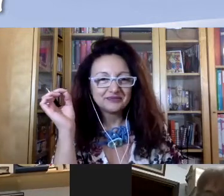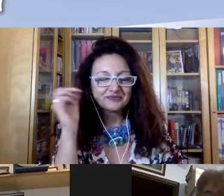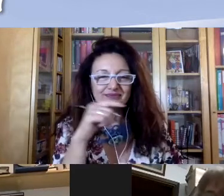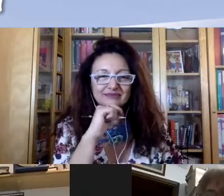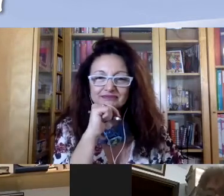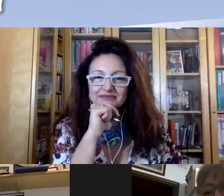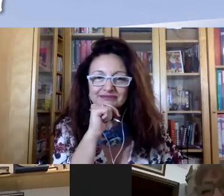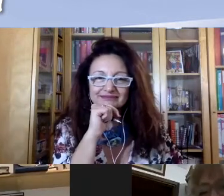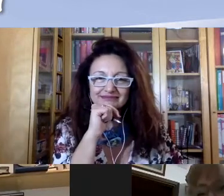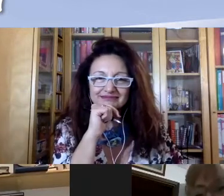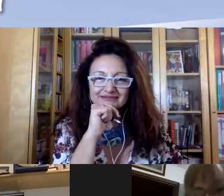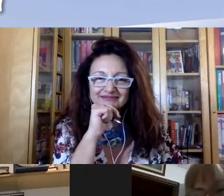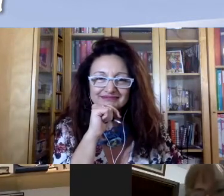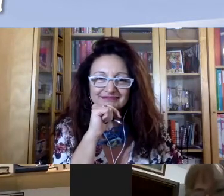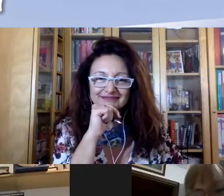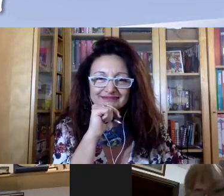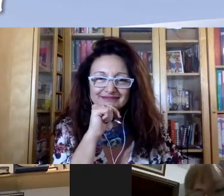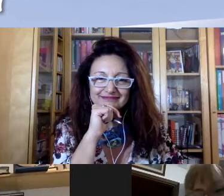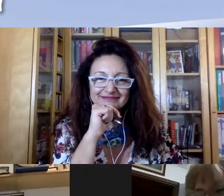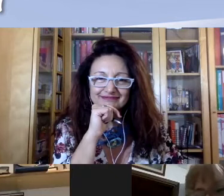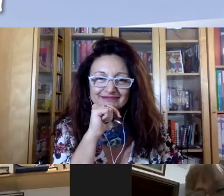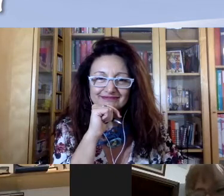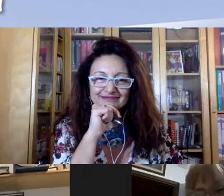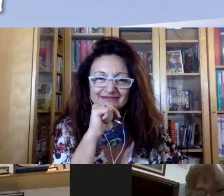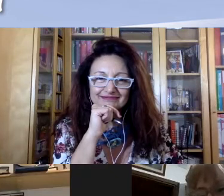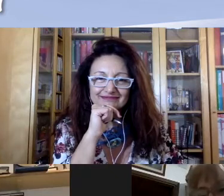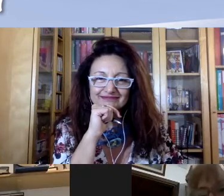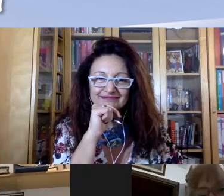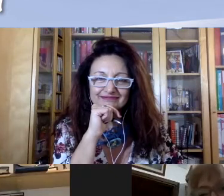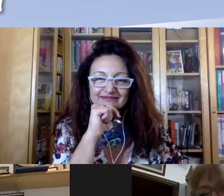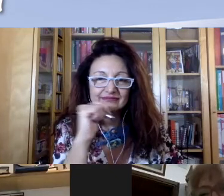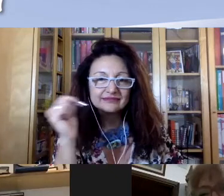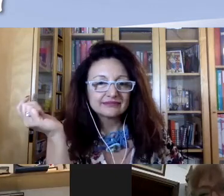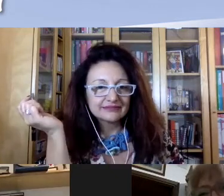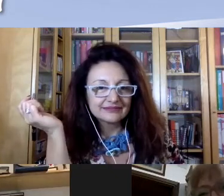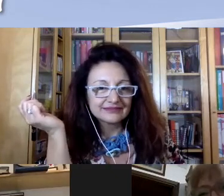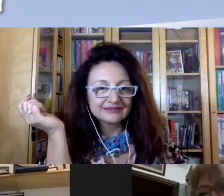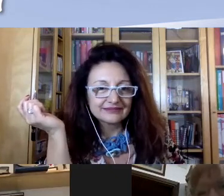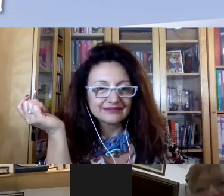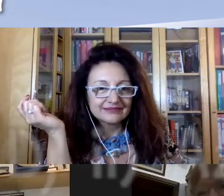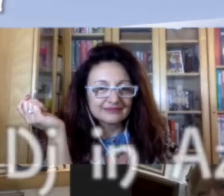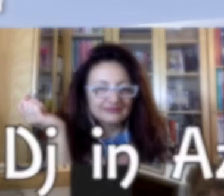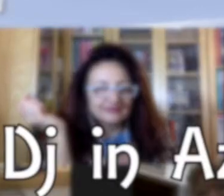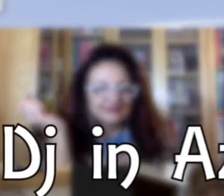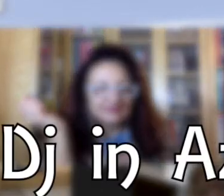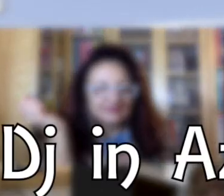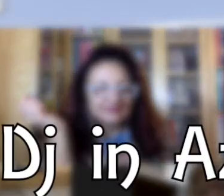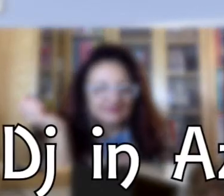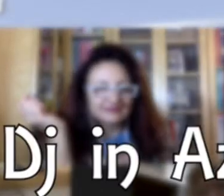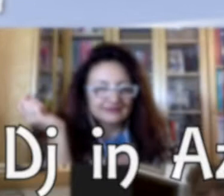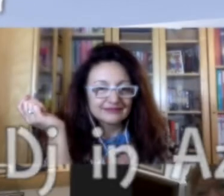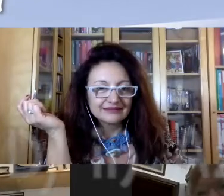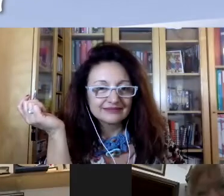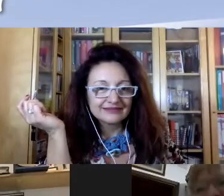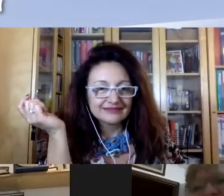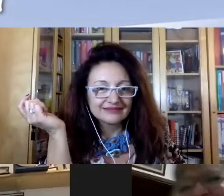Comunque, per dire una cosa seria, anche il cane ha il buco. In che senso? Ah, l'anno.